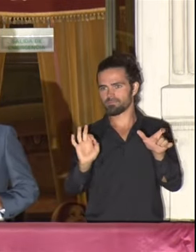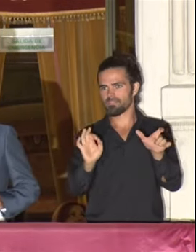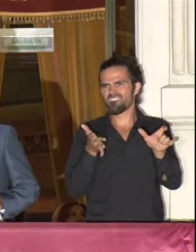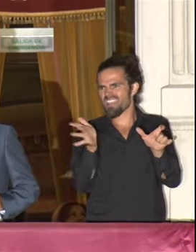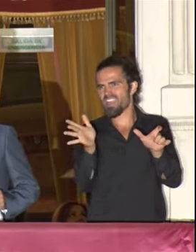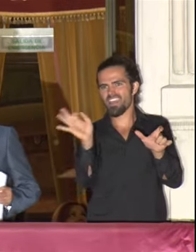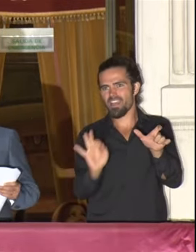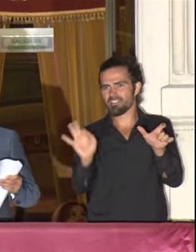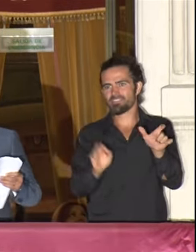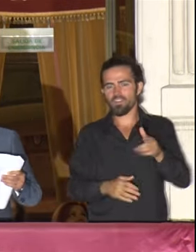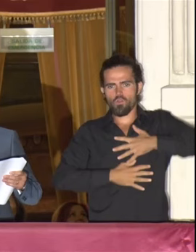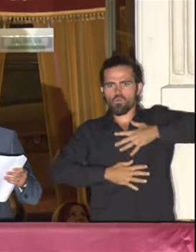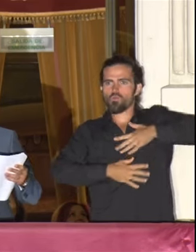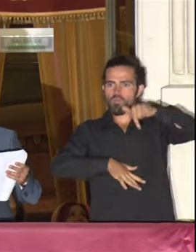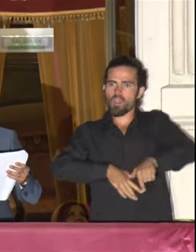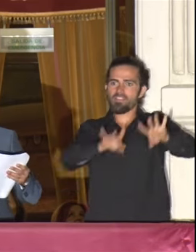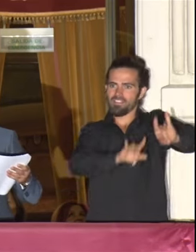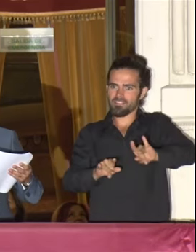Salgo de aquí muy nuestro, muy de Albacete.